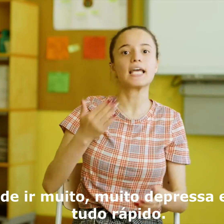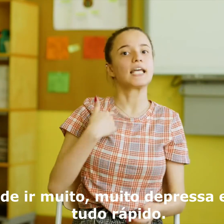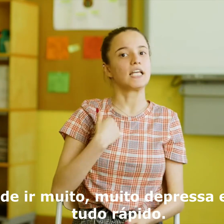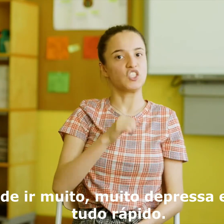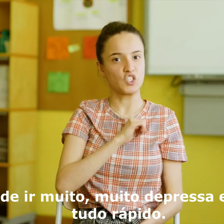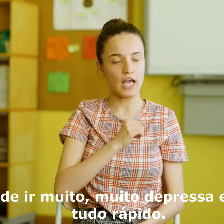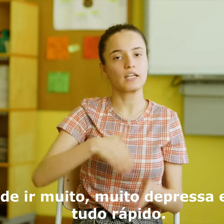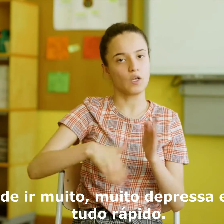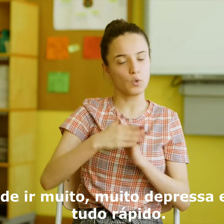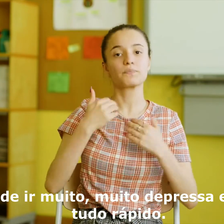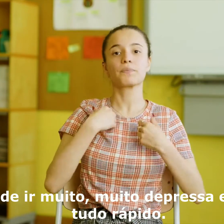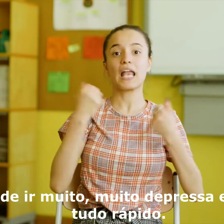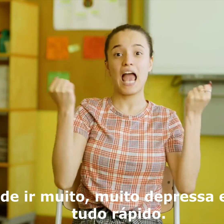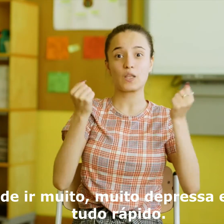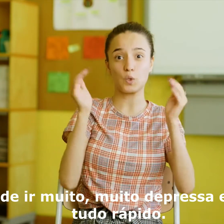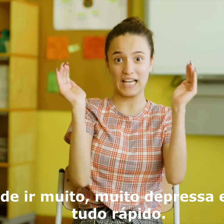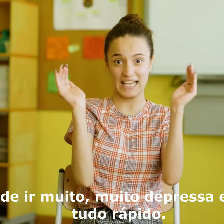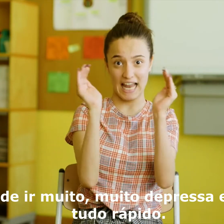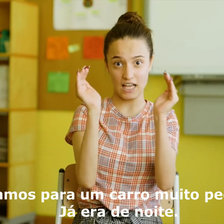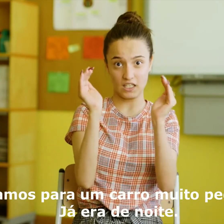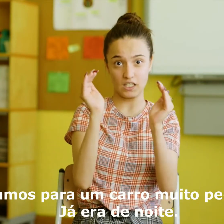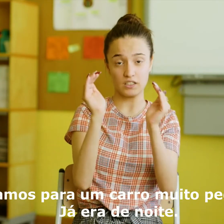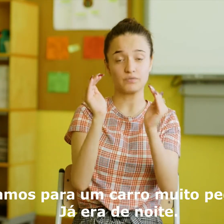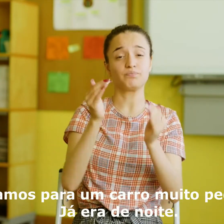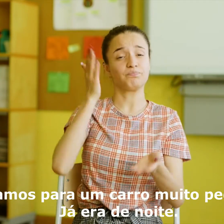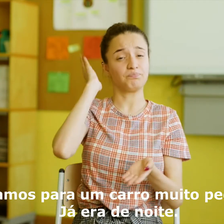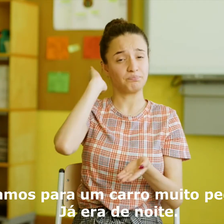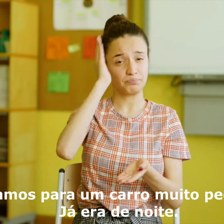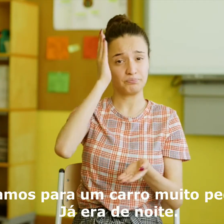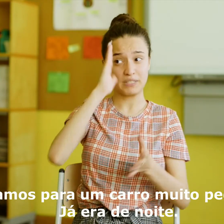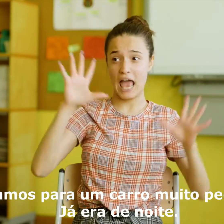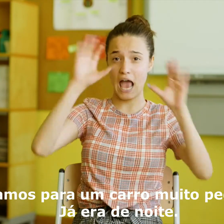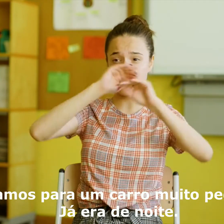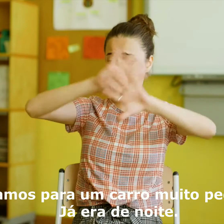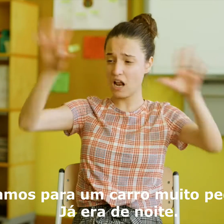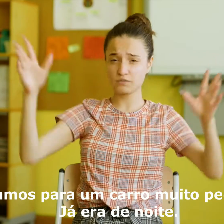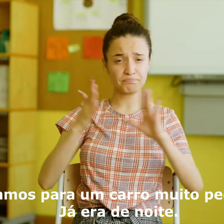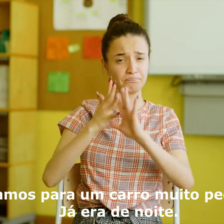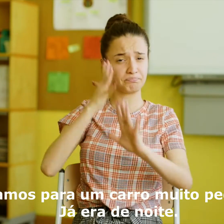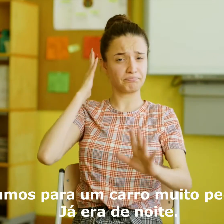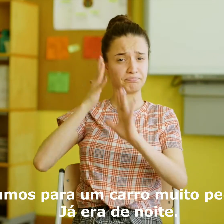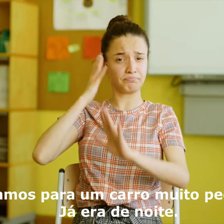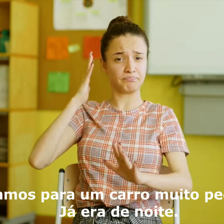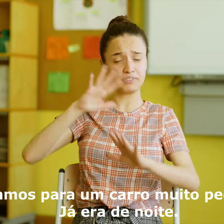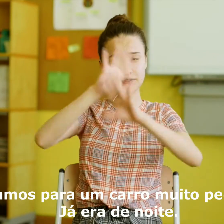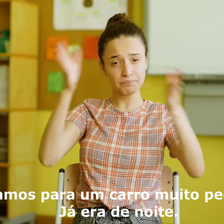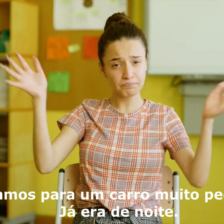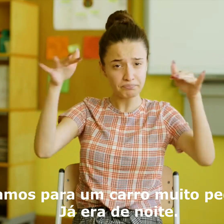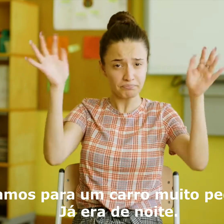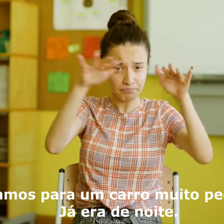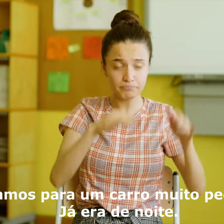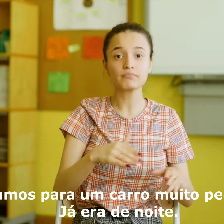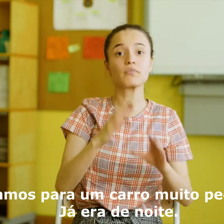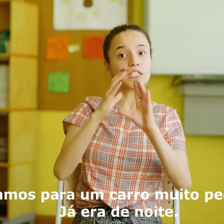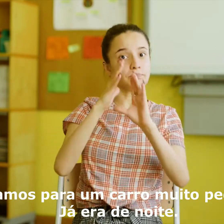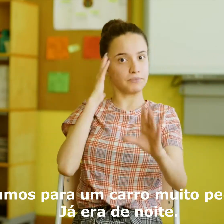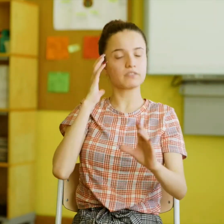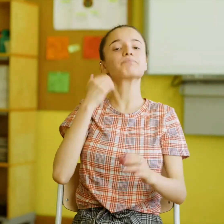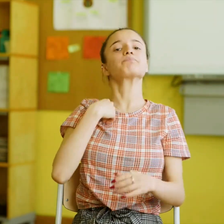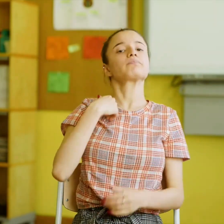depressa, organizar tudo muito rápido. Nós íamos viajar num carro muito pequeno. Era de noite e